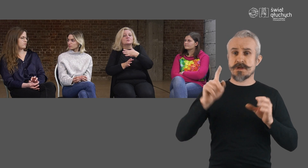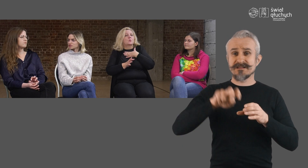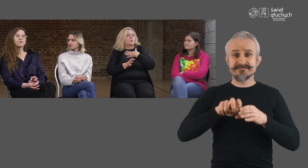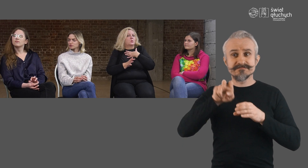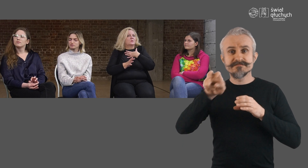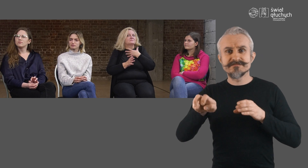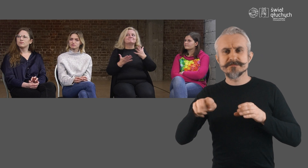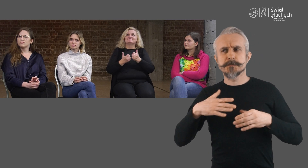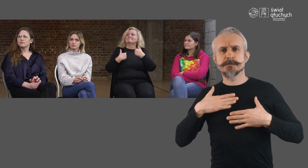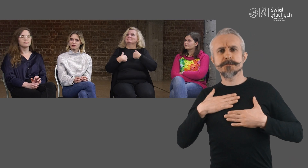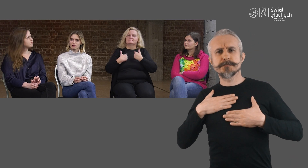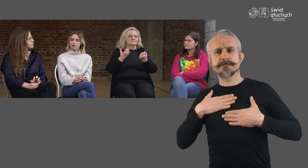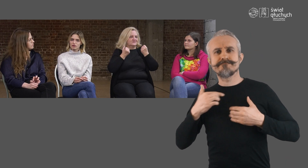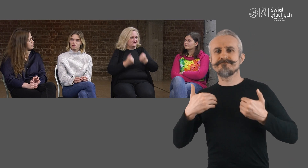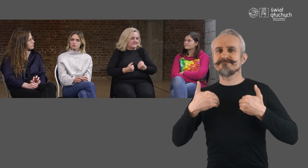No właśnie.